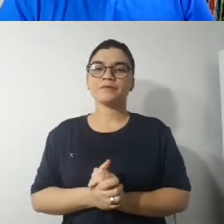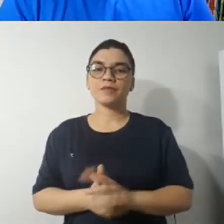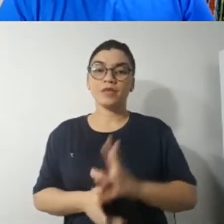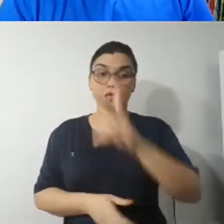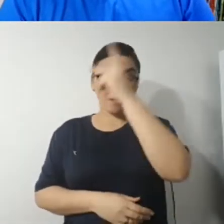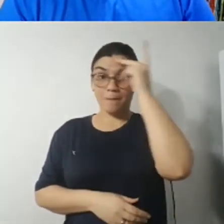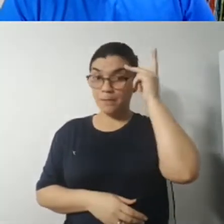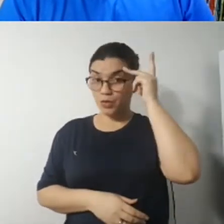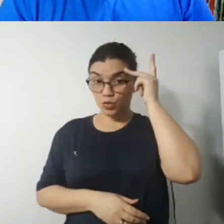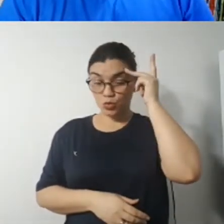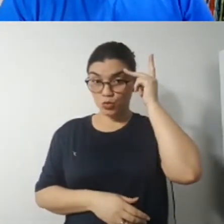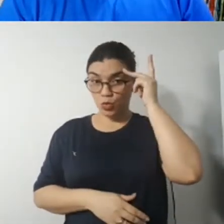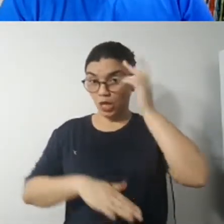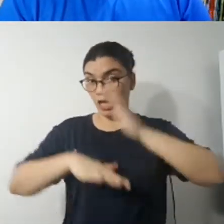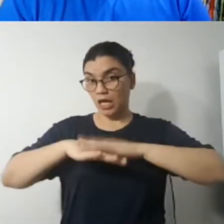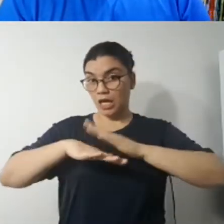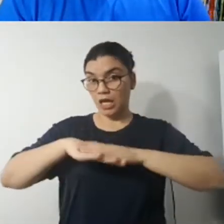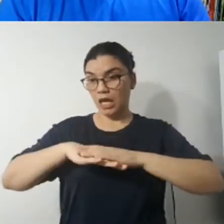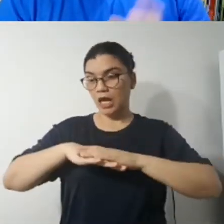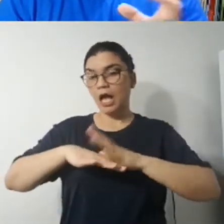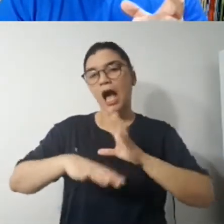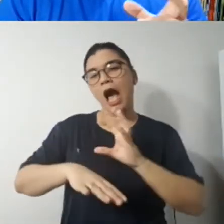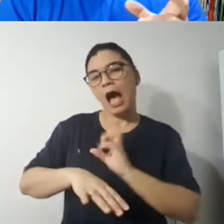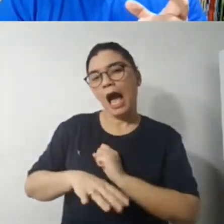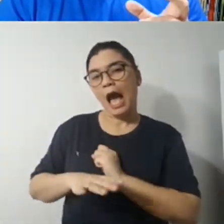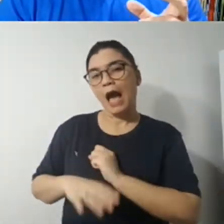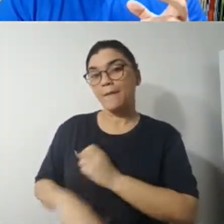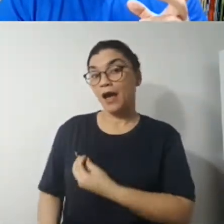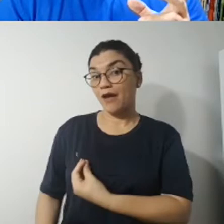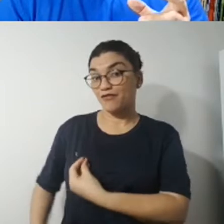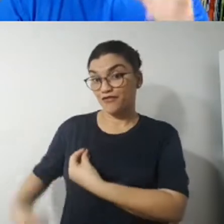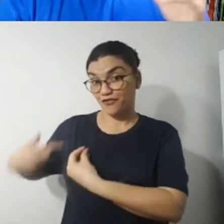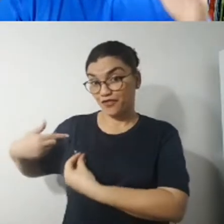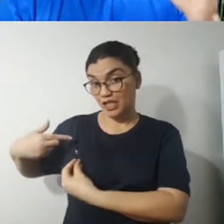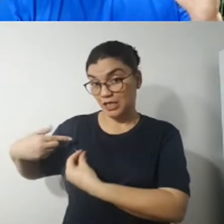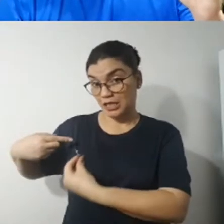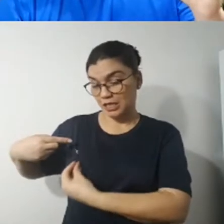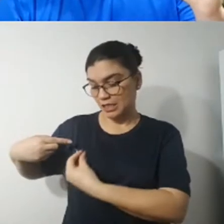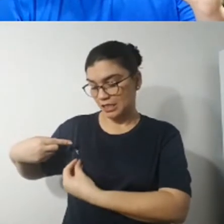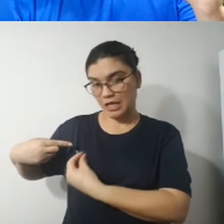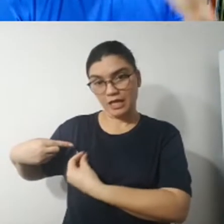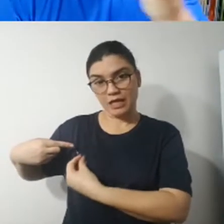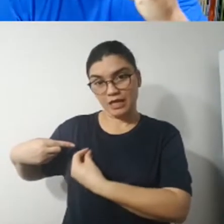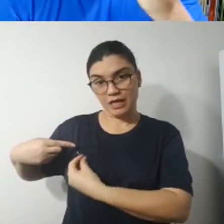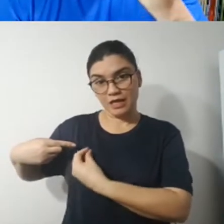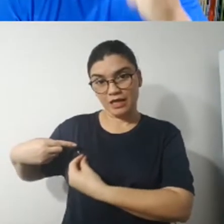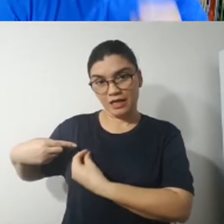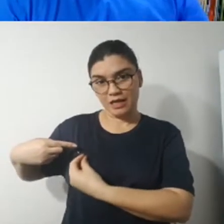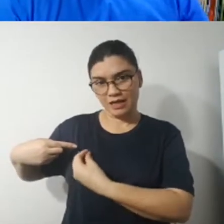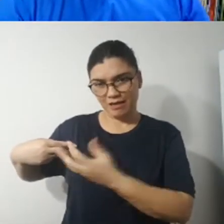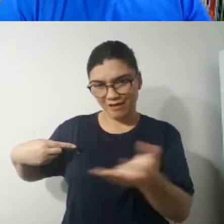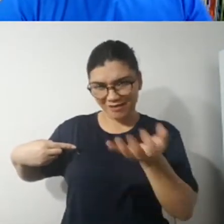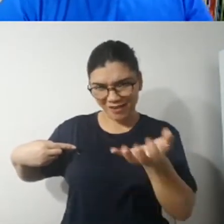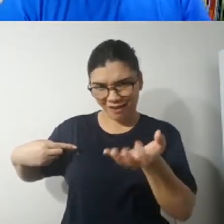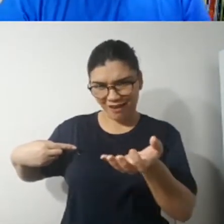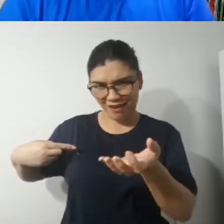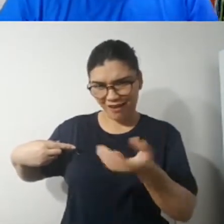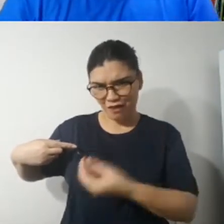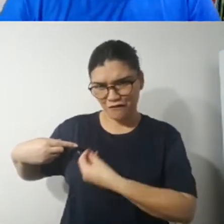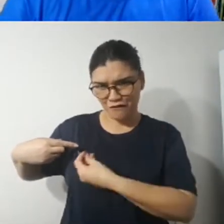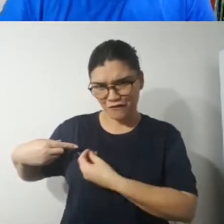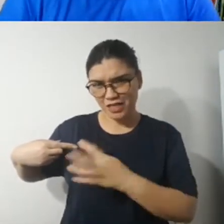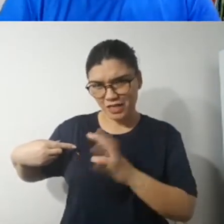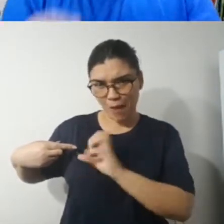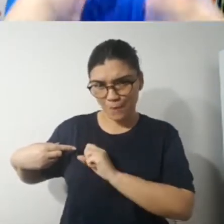e ter dias felizes. Olha só que interessante. Você quer amar a sua vida? Não estou falando